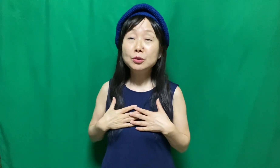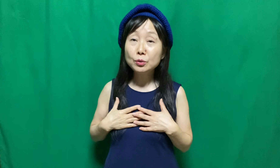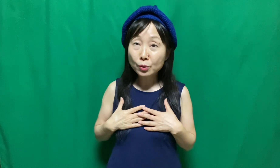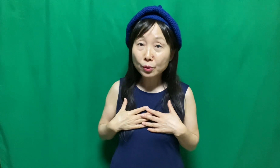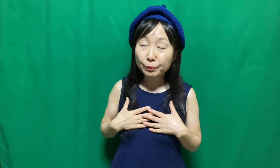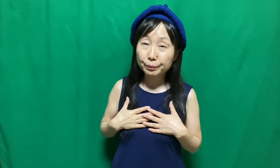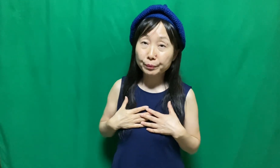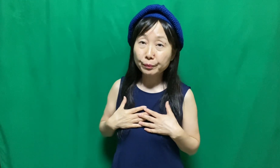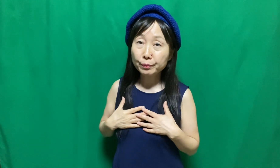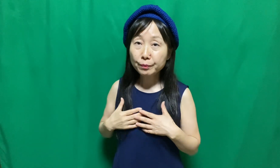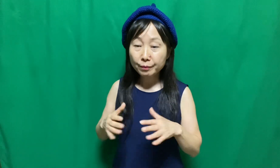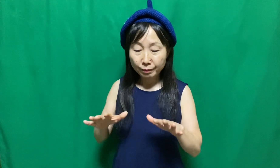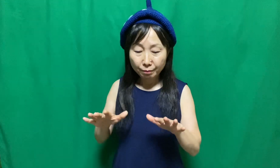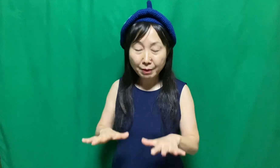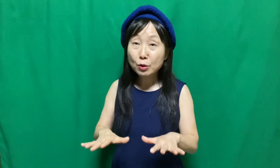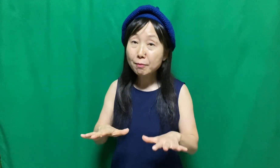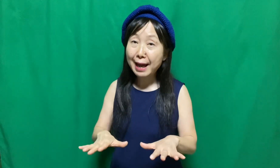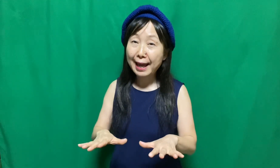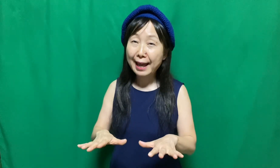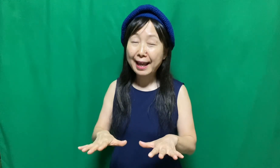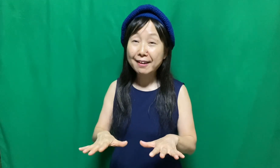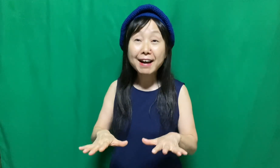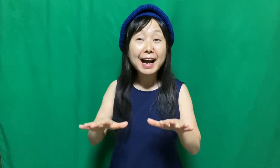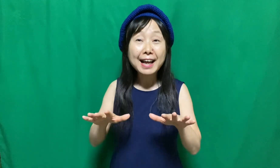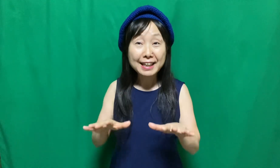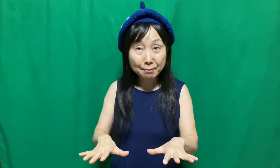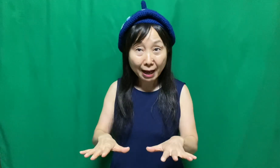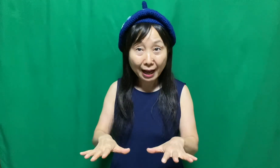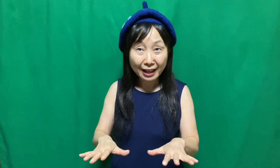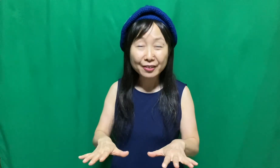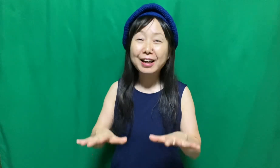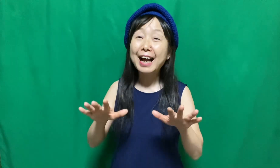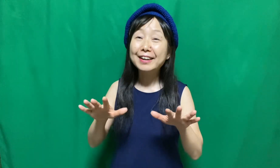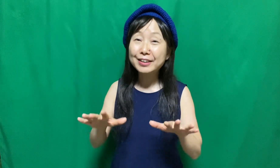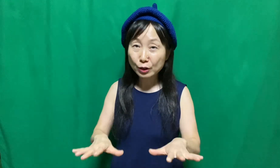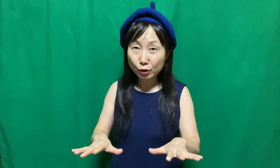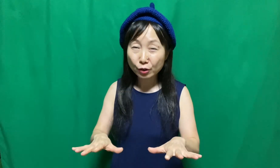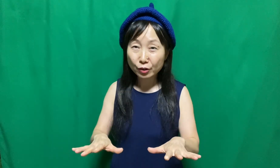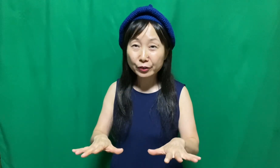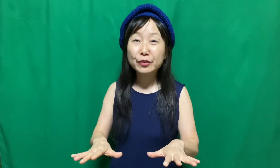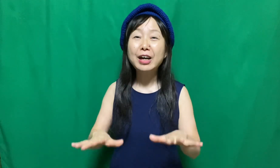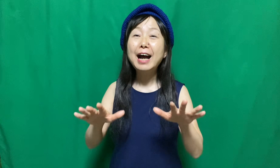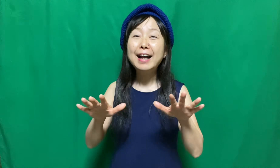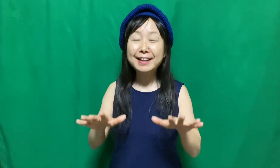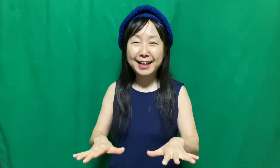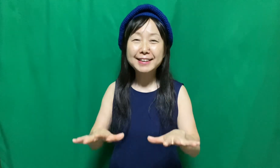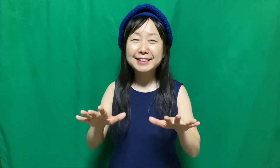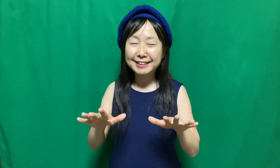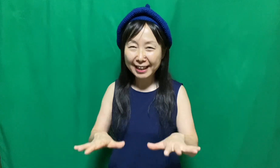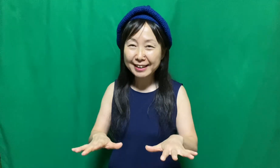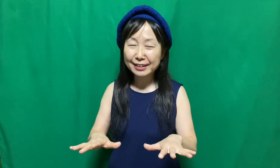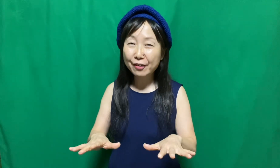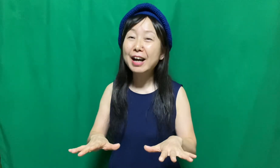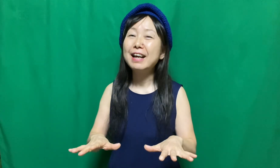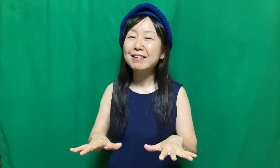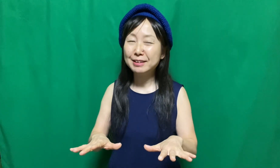の目の前は今とか今日とか現在を表